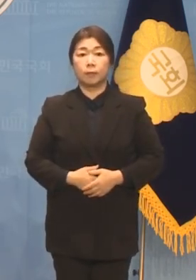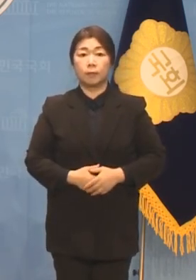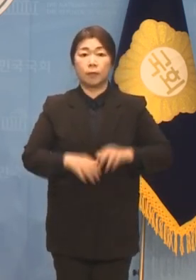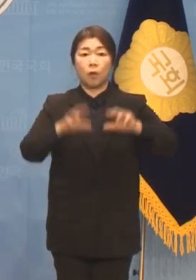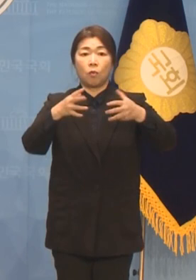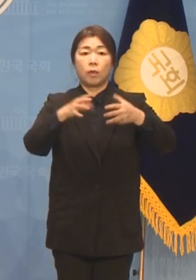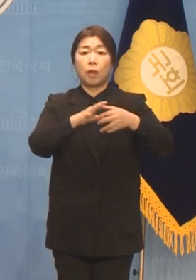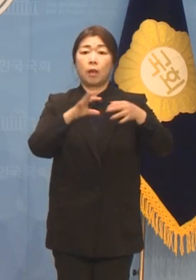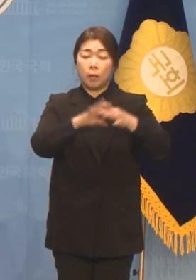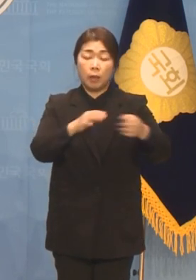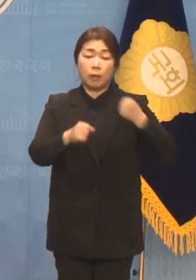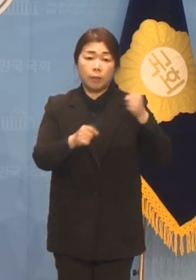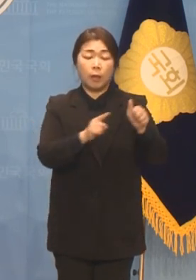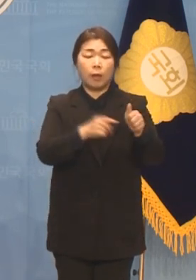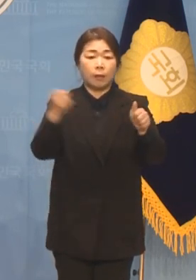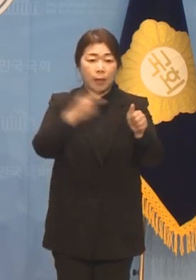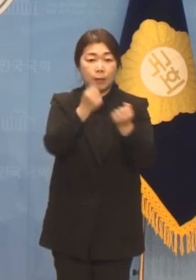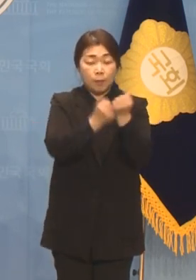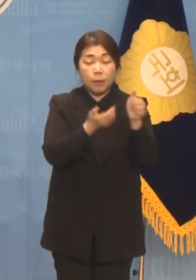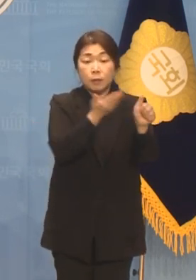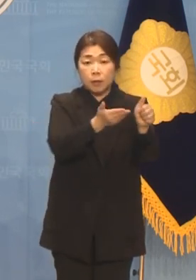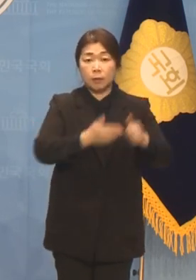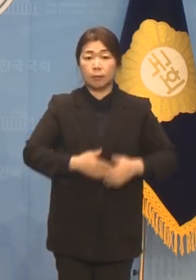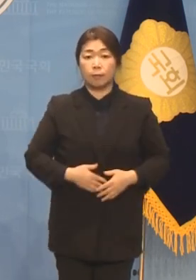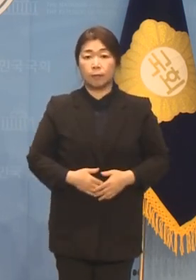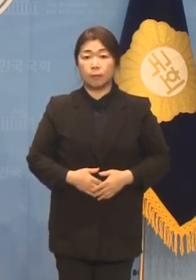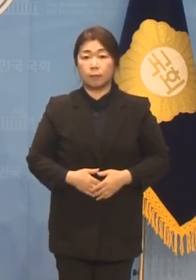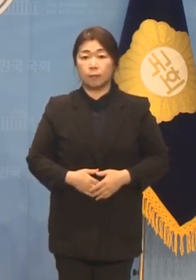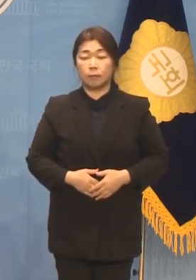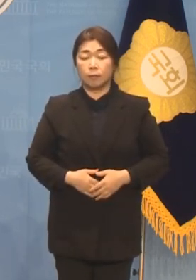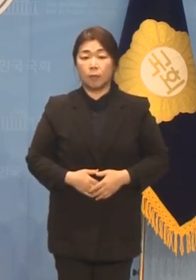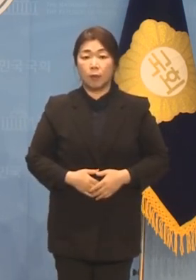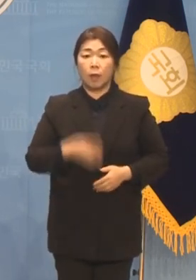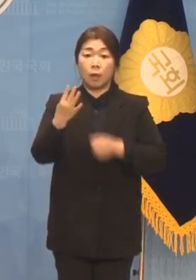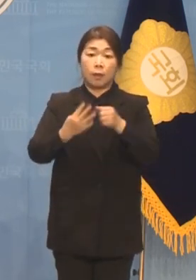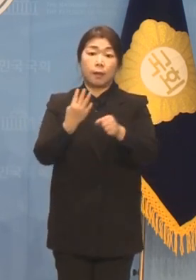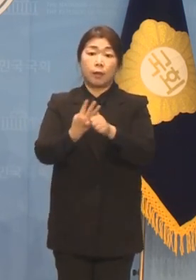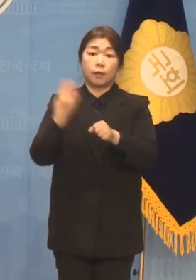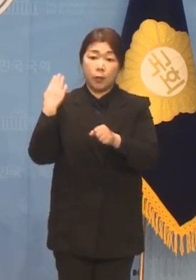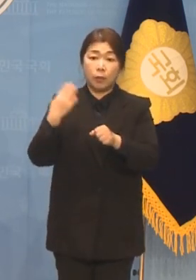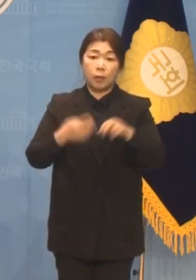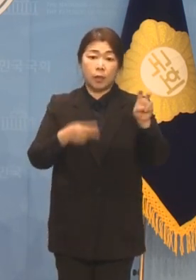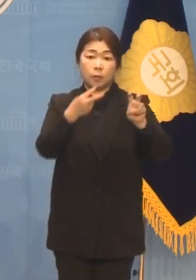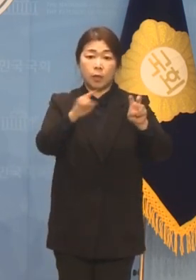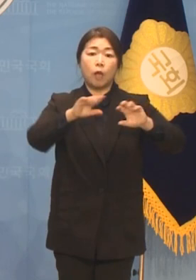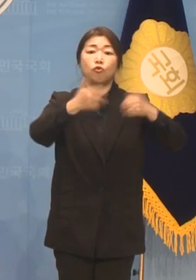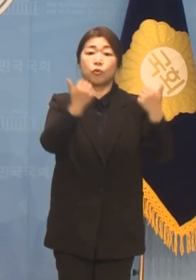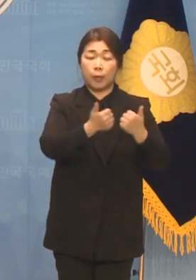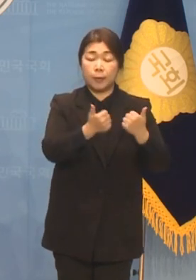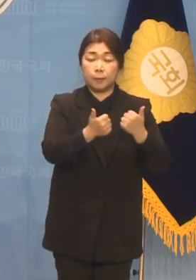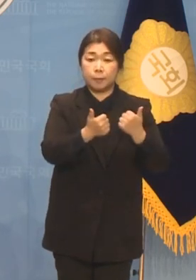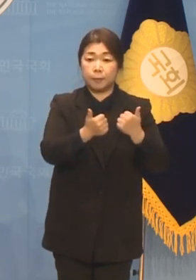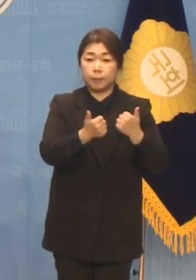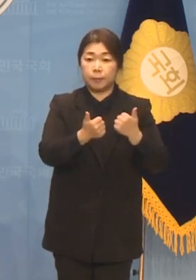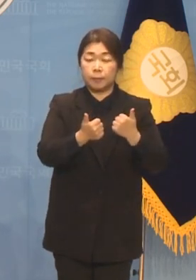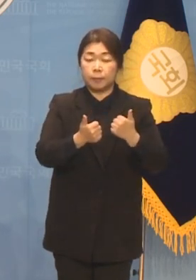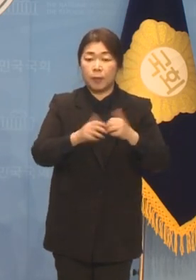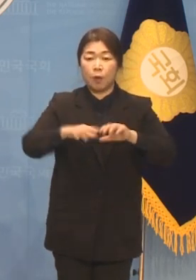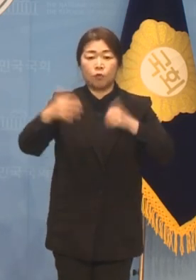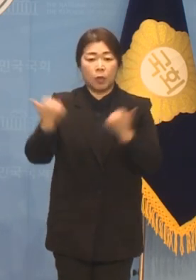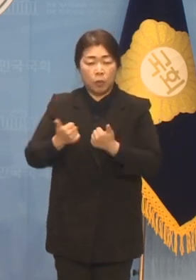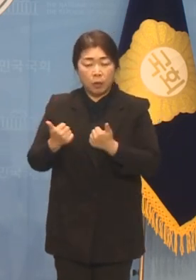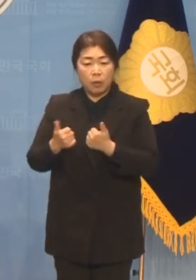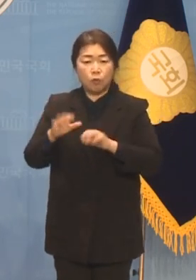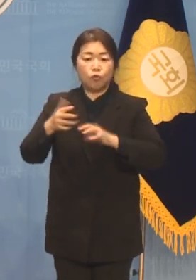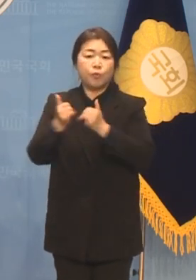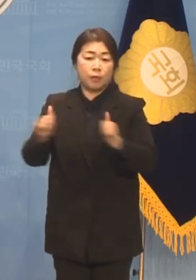국민의힘에게 다시 기억을 되살려 드리겠습니다. 4년 전 20대 국회는 거대한 사표로 인해 민심이